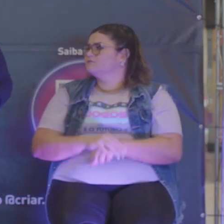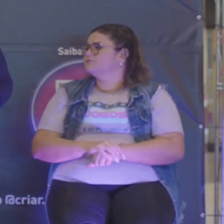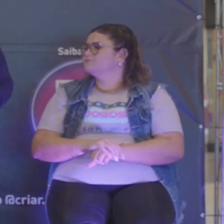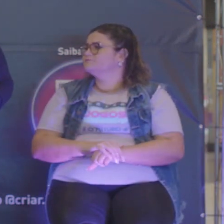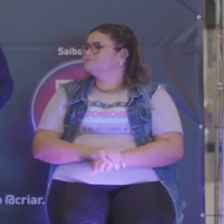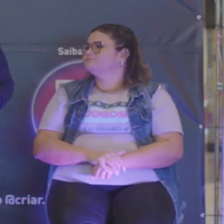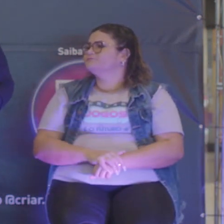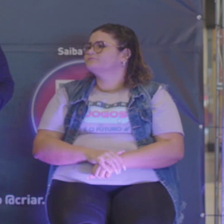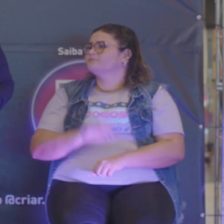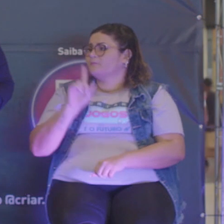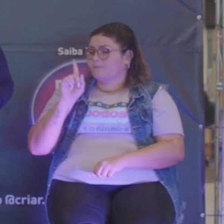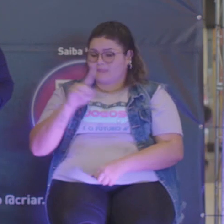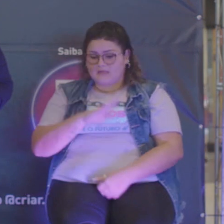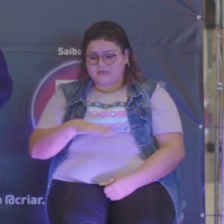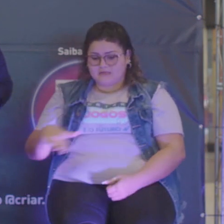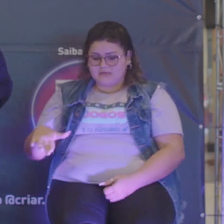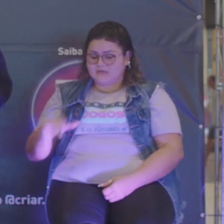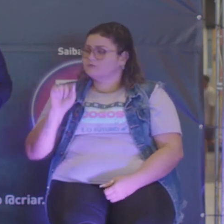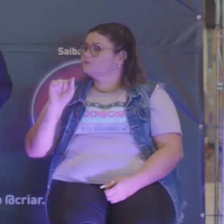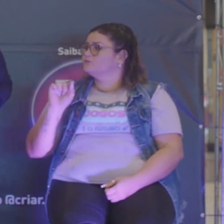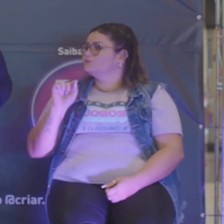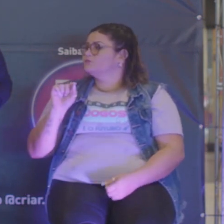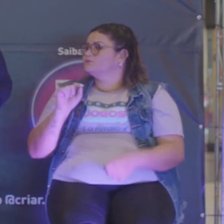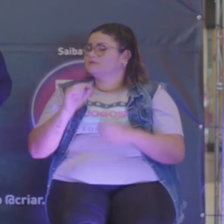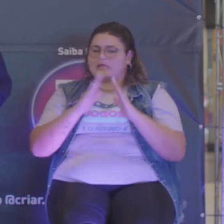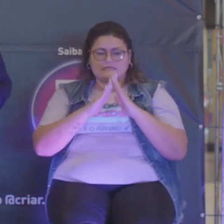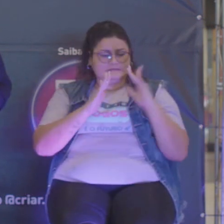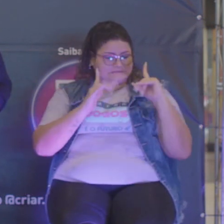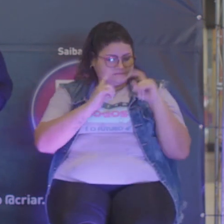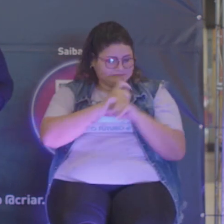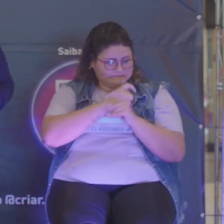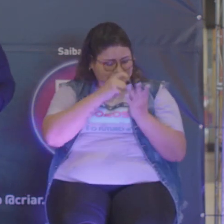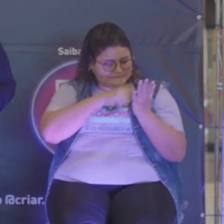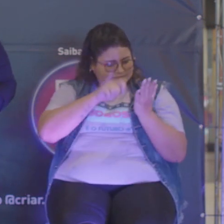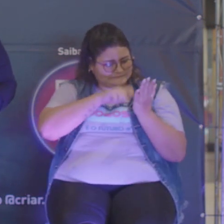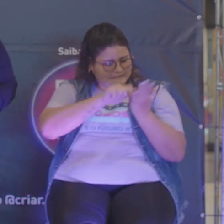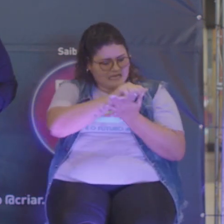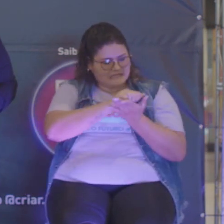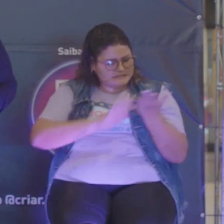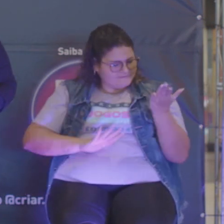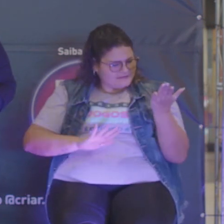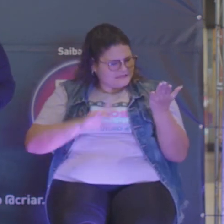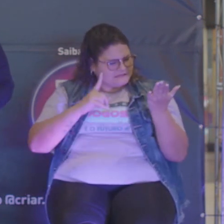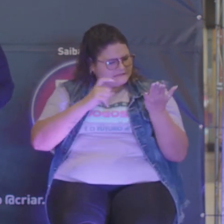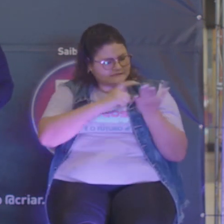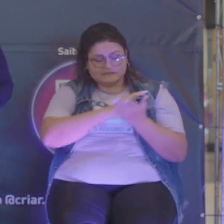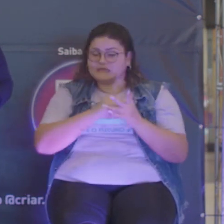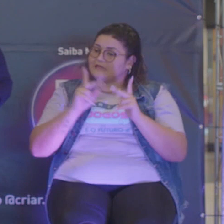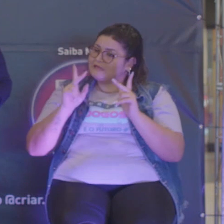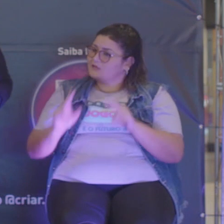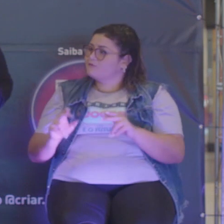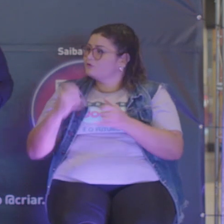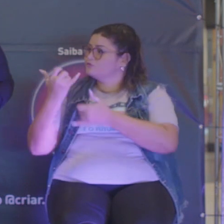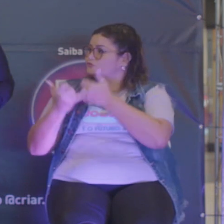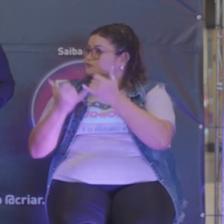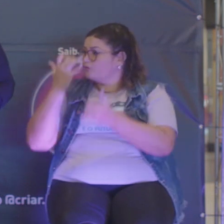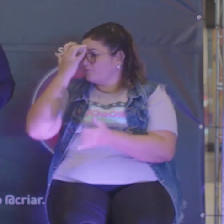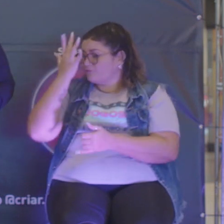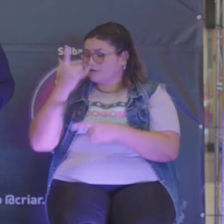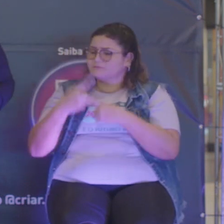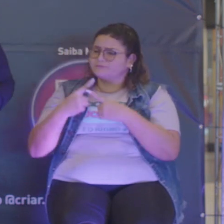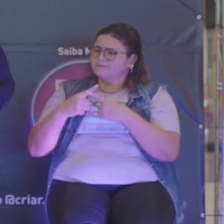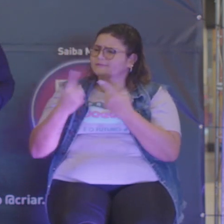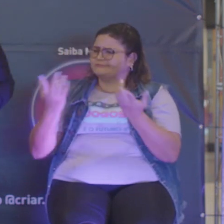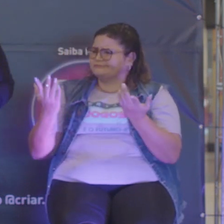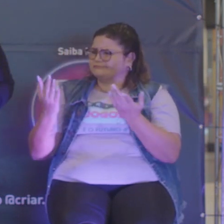para uma criança é um dever de casa difícil. E, ao mesmo tempo, a pior coisa para uma criança é um jogo fácil. Então, como é que você pode